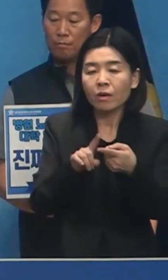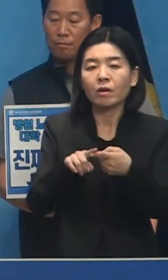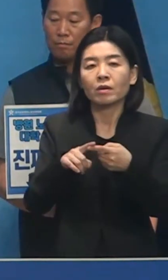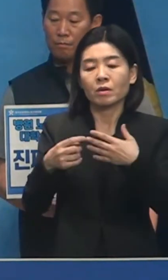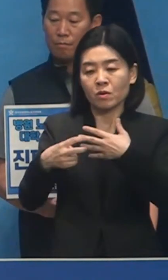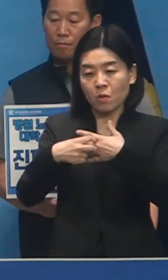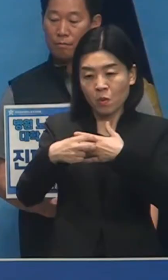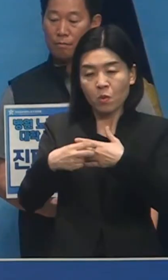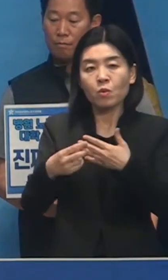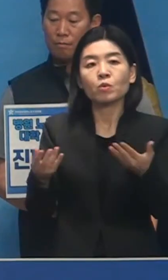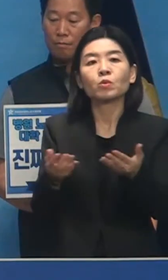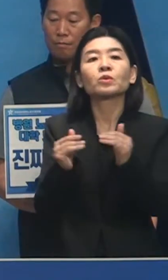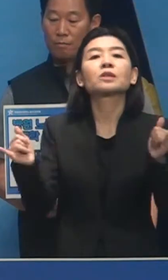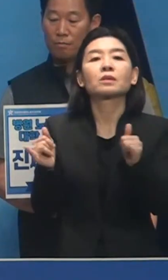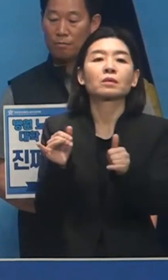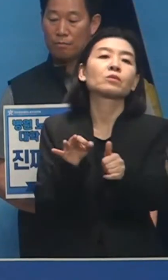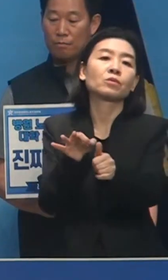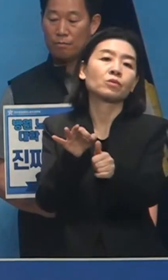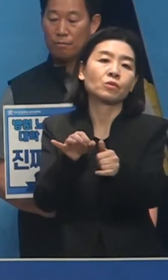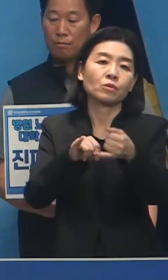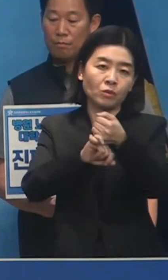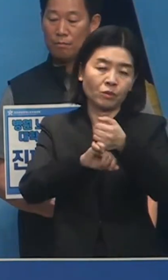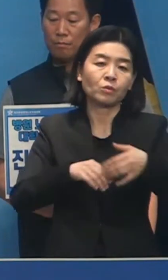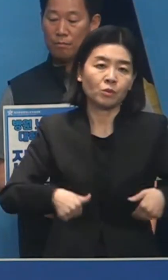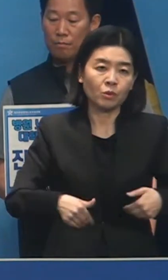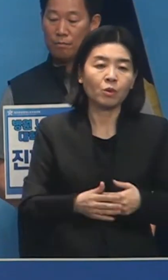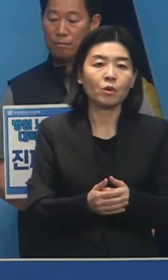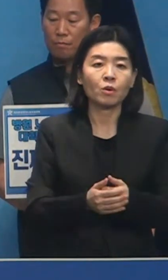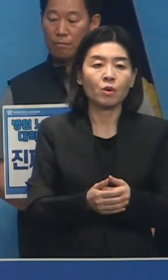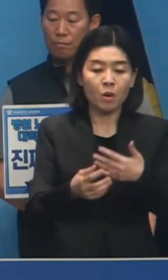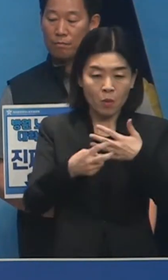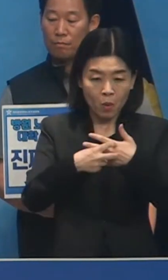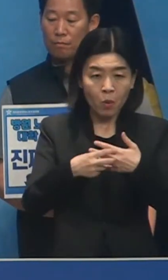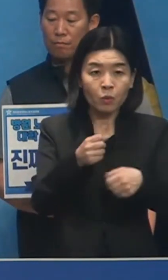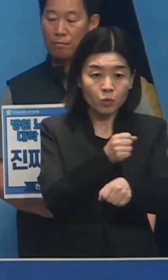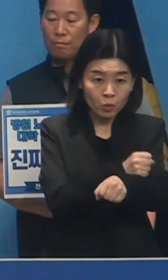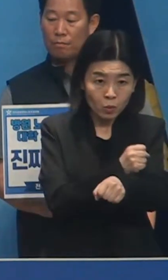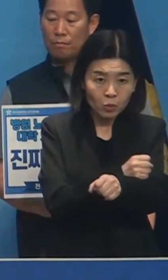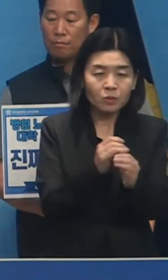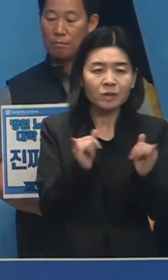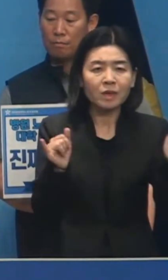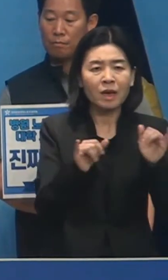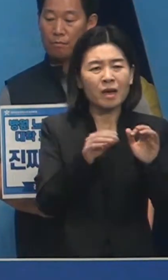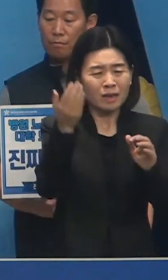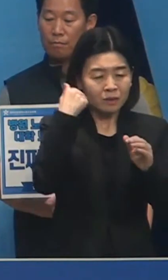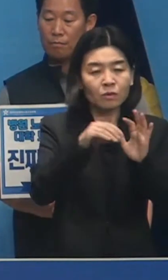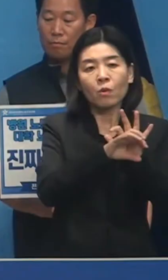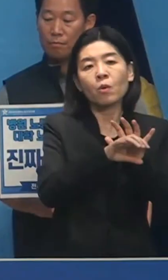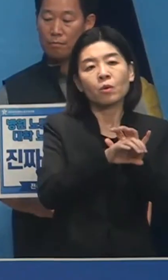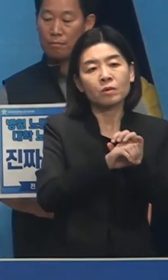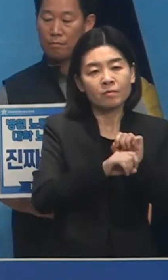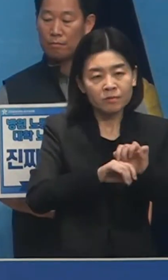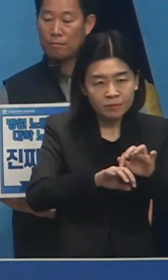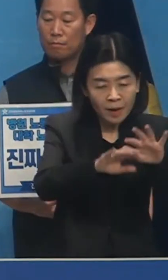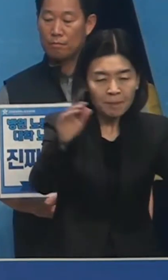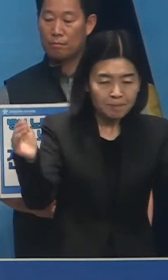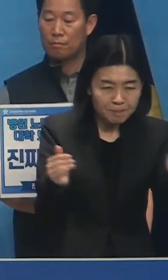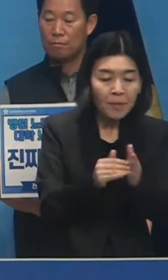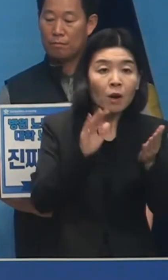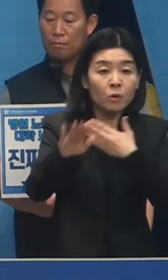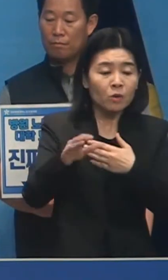합니다. 우리 병원 노동자들은 코로나라는 길고 어두운 터널을 건너자마자